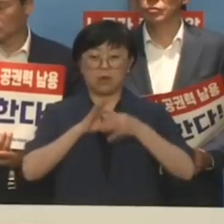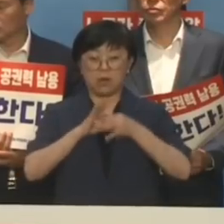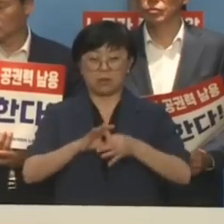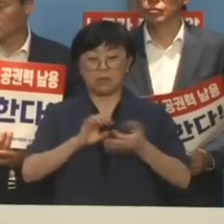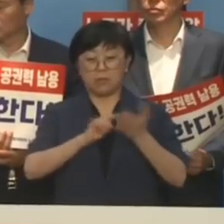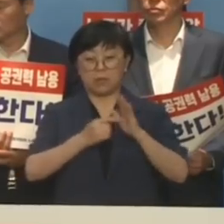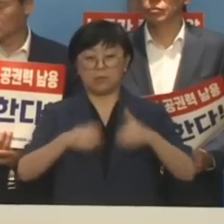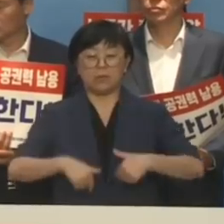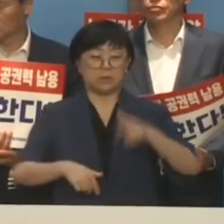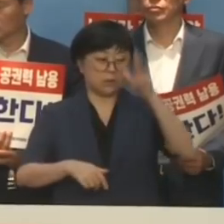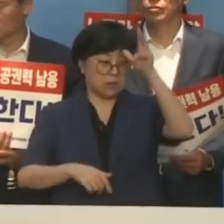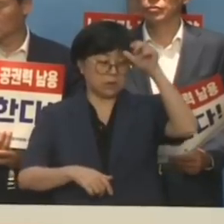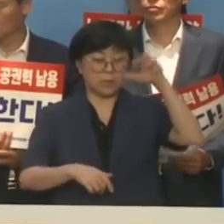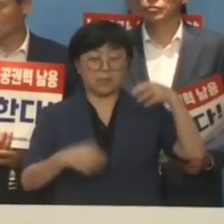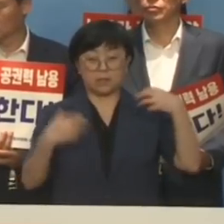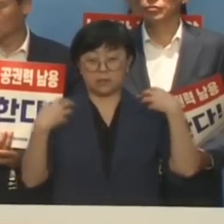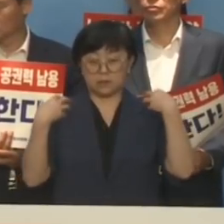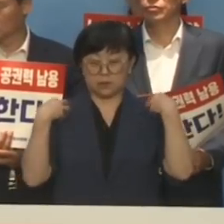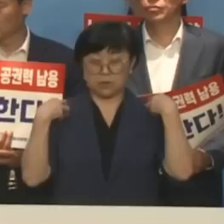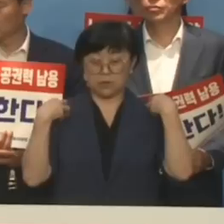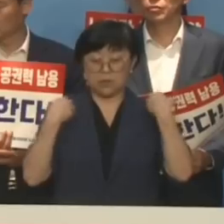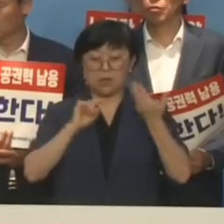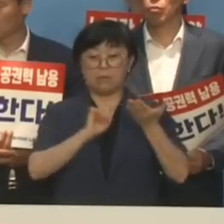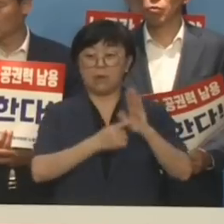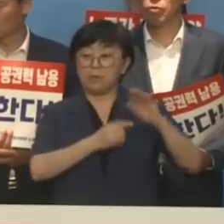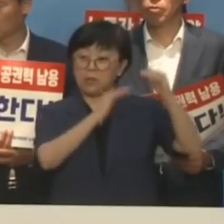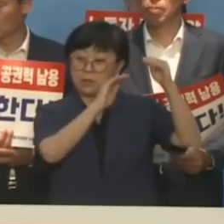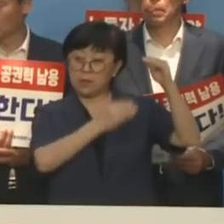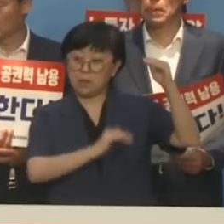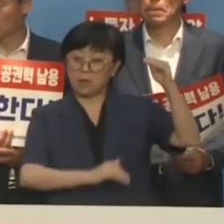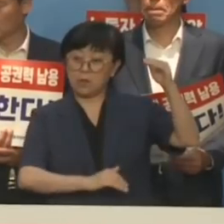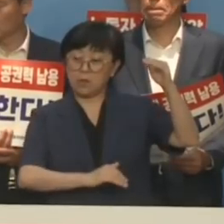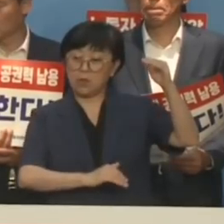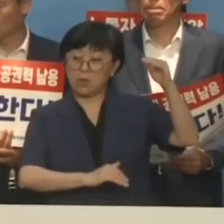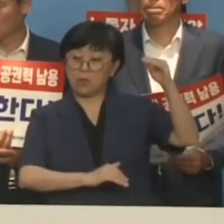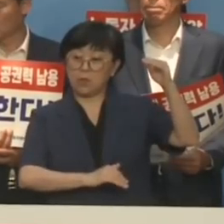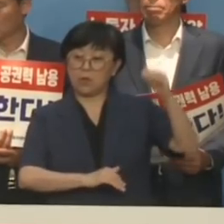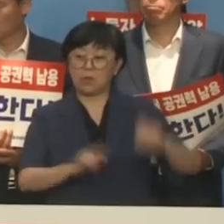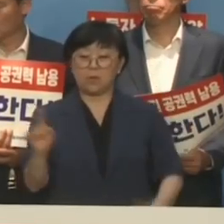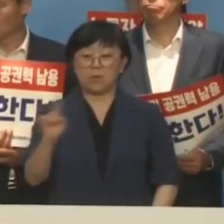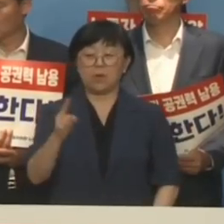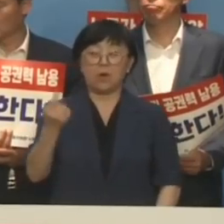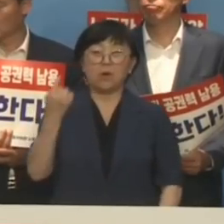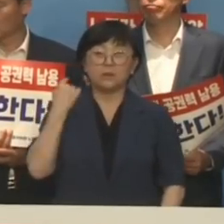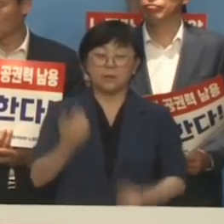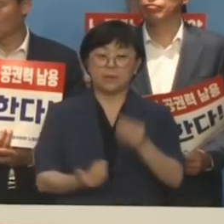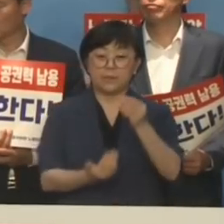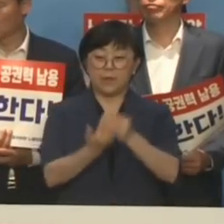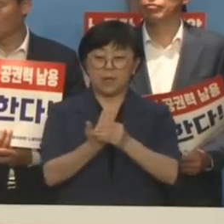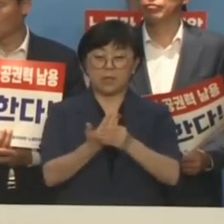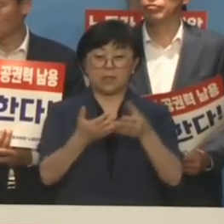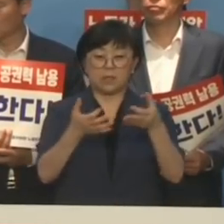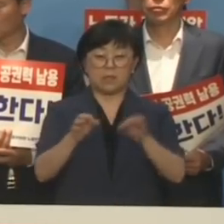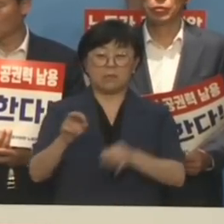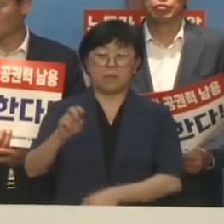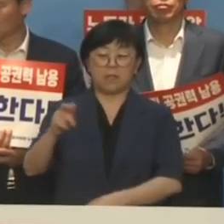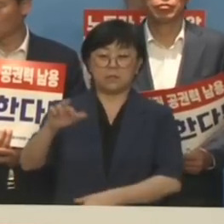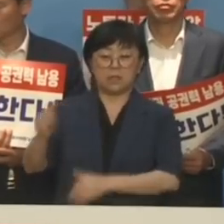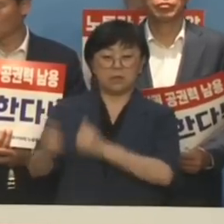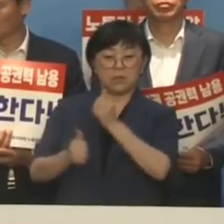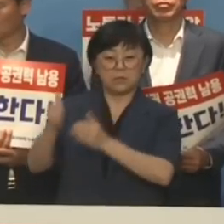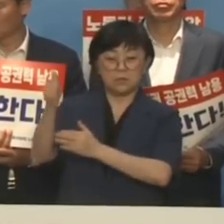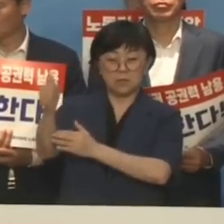따져야겠습니다. 지금 경찰청에서 발표하고 있는 내용들이 이러합니다. 어제 있었던 김만재